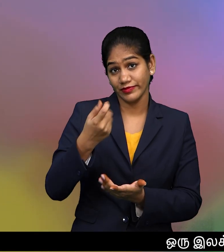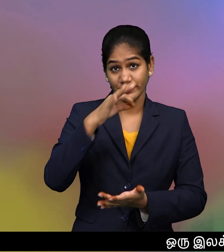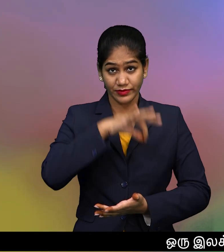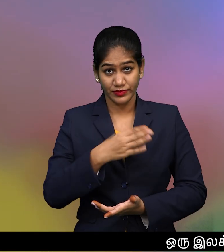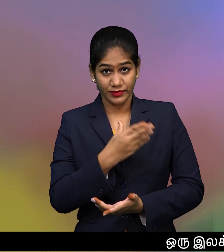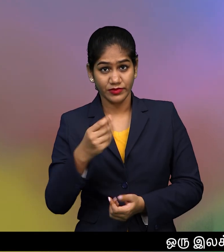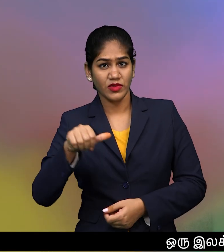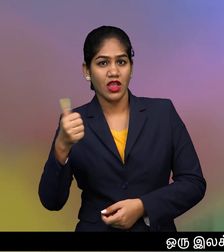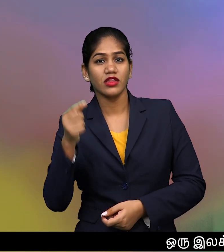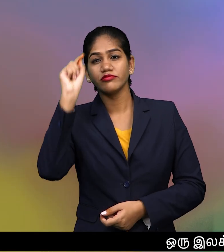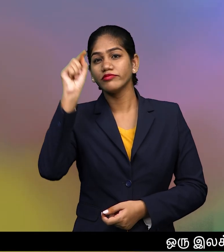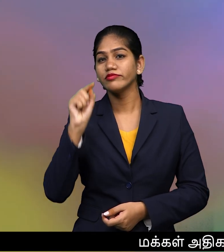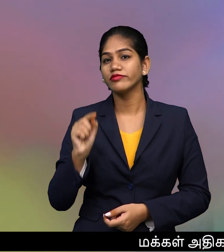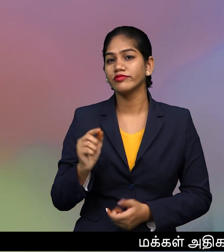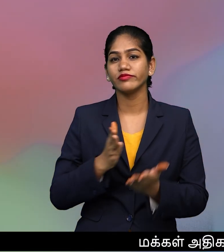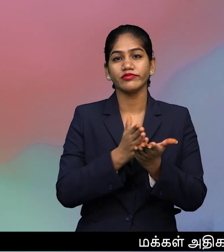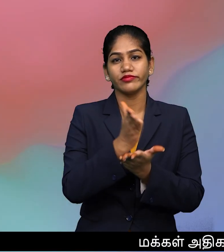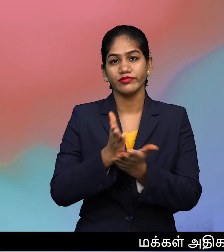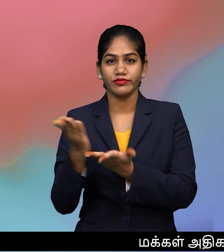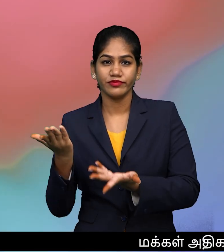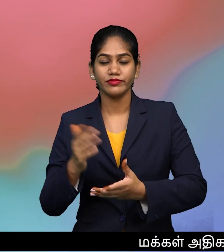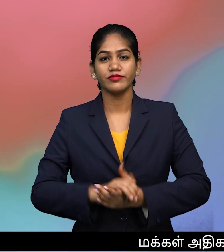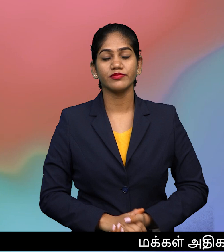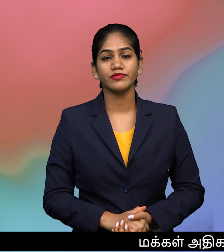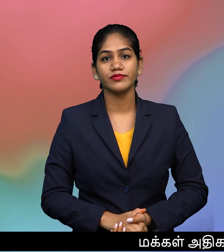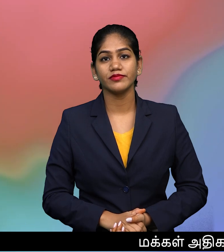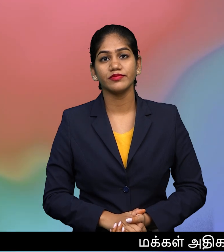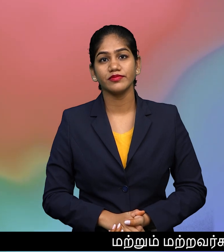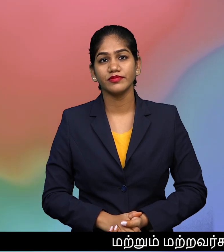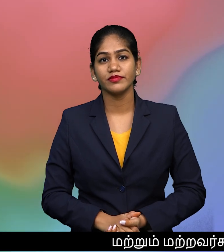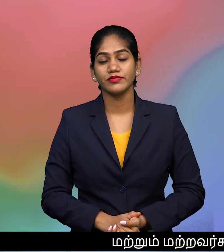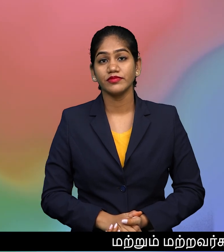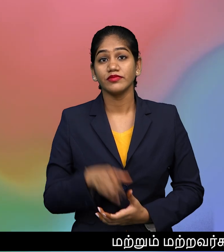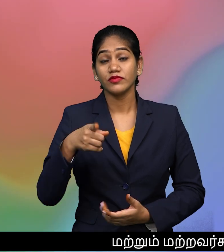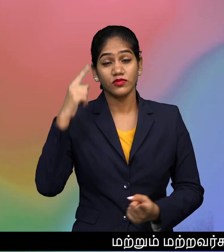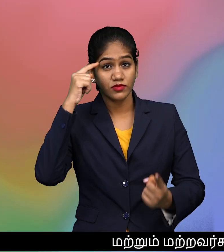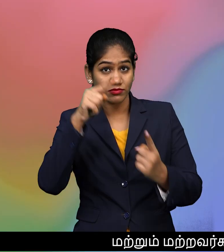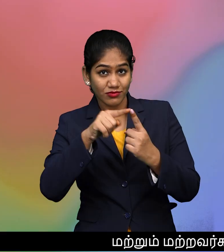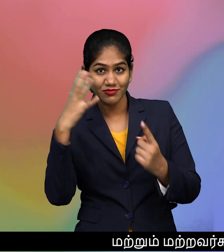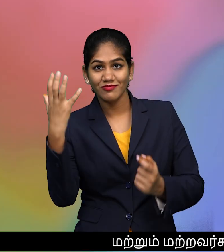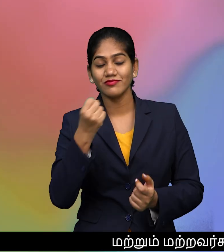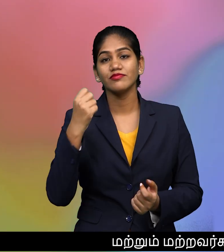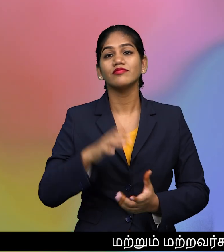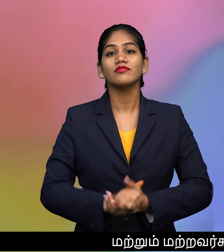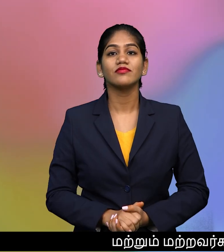ஒரு இலக்கை அடைய மக்கள் அதிகம் சம்பாதிக்கிறார்கள் மற்றும் மற்றவர்களிடமிருந்து